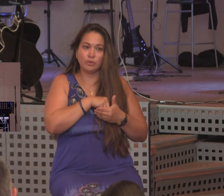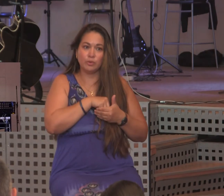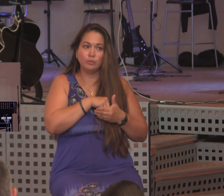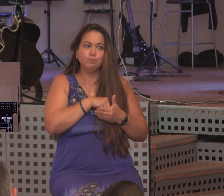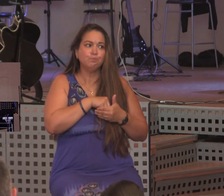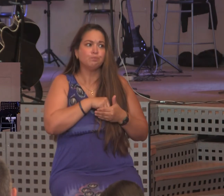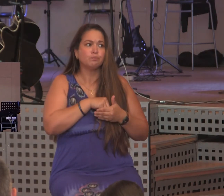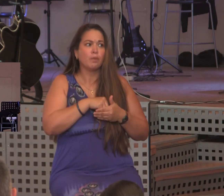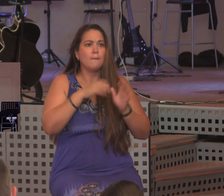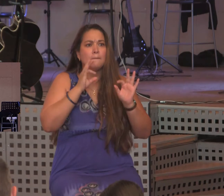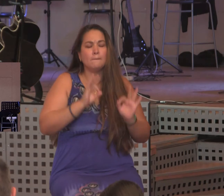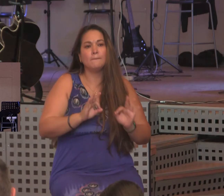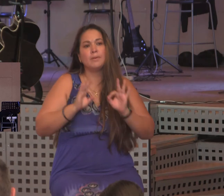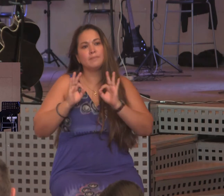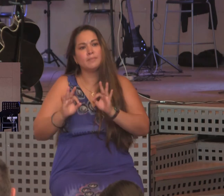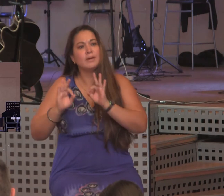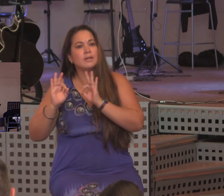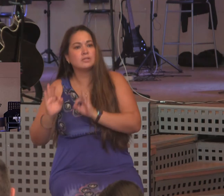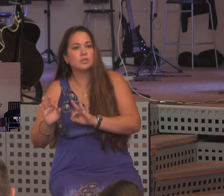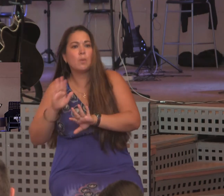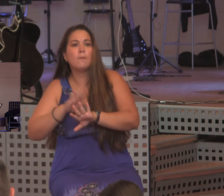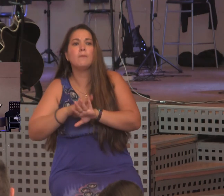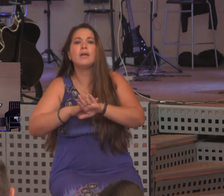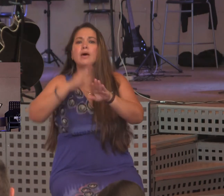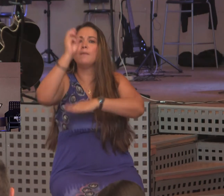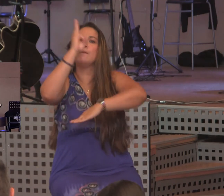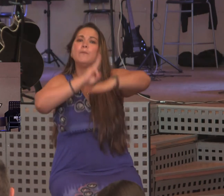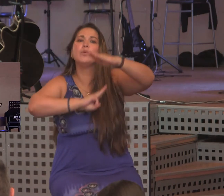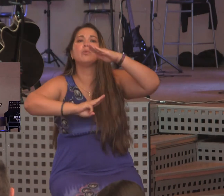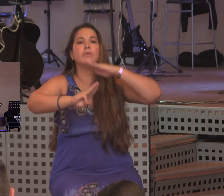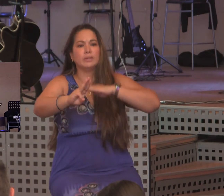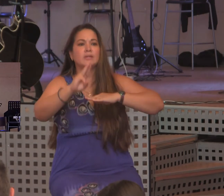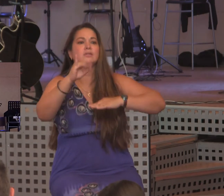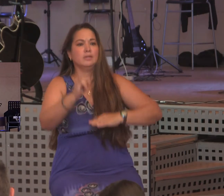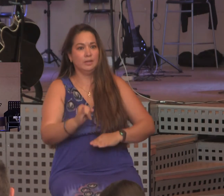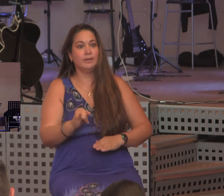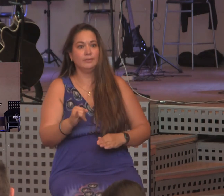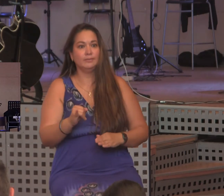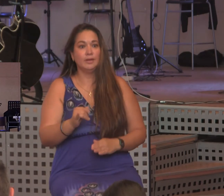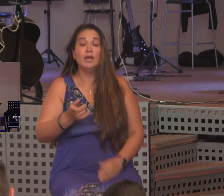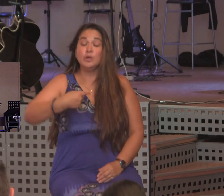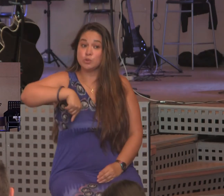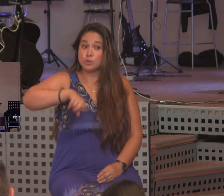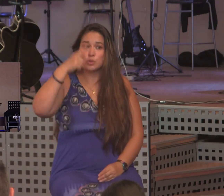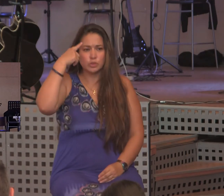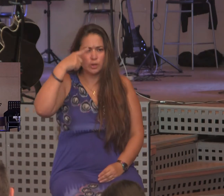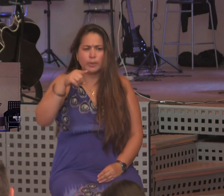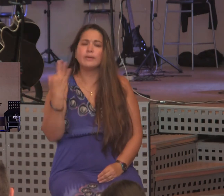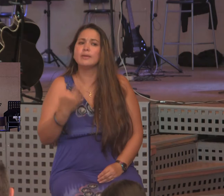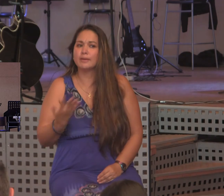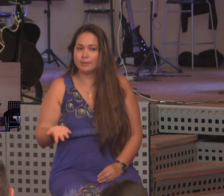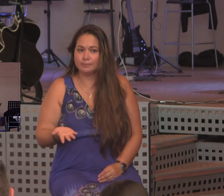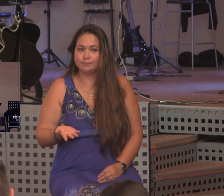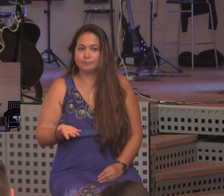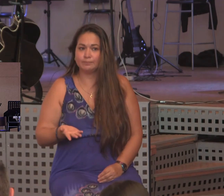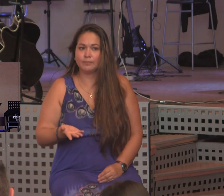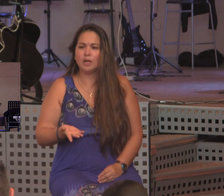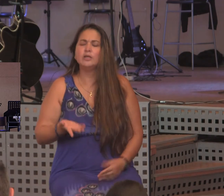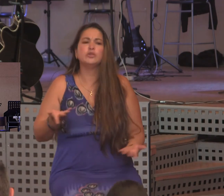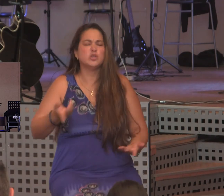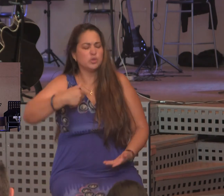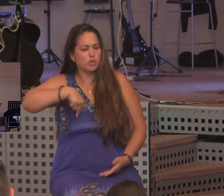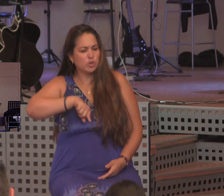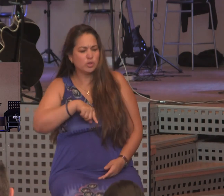esa disposición a lo profético. Y lo que tenemos que saber es cómo dar al